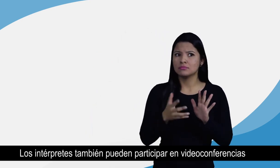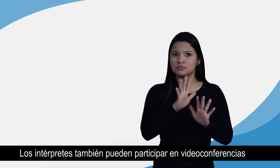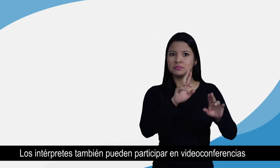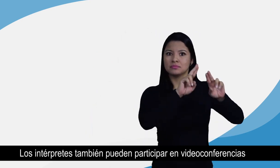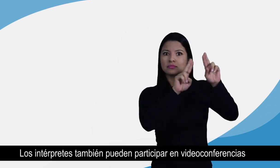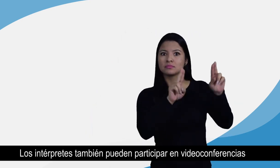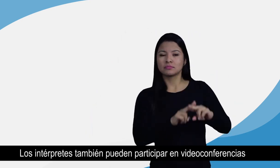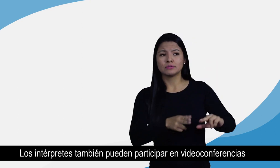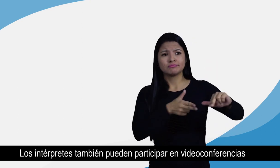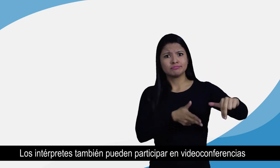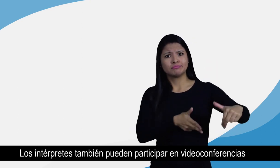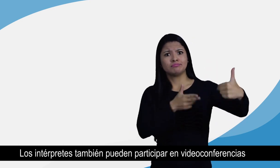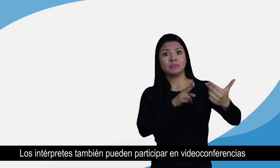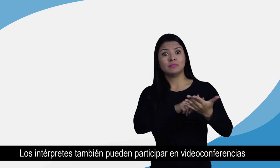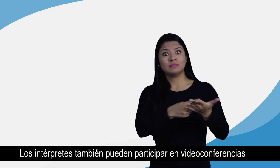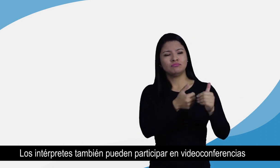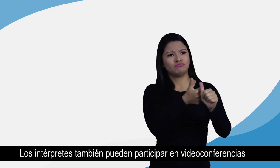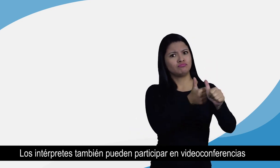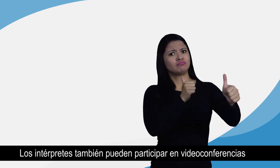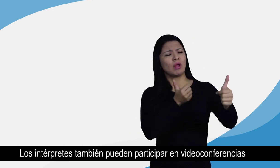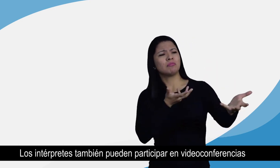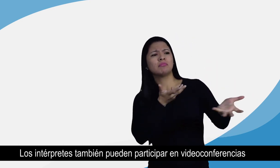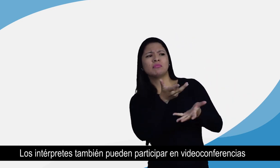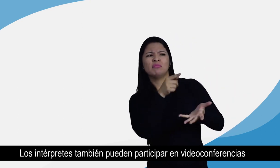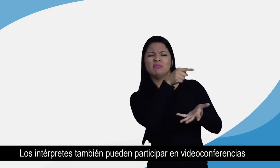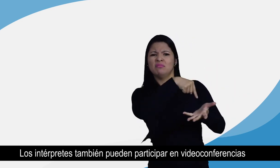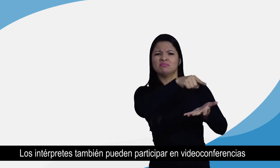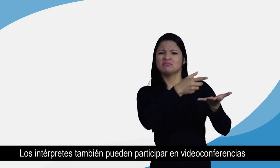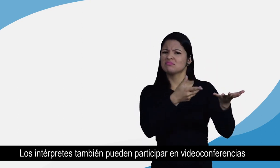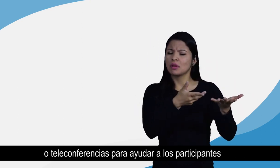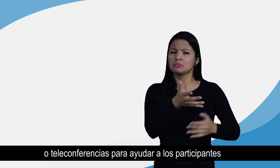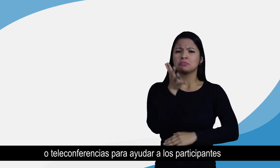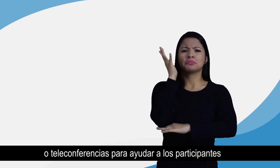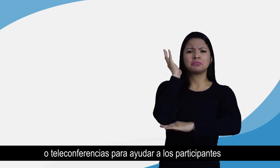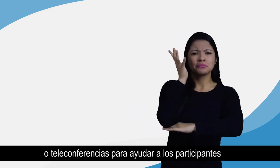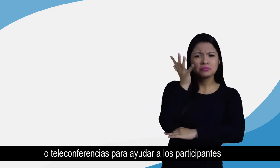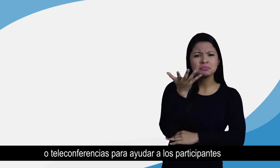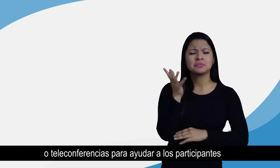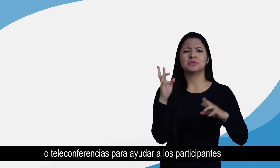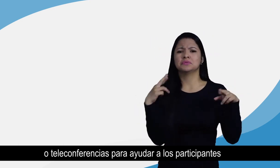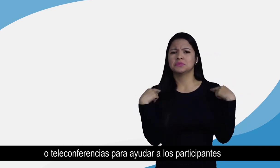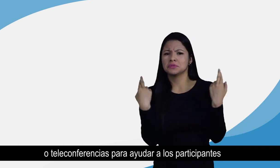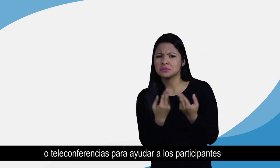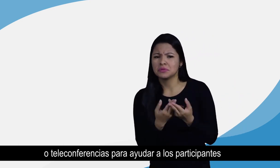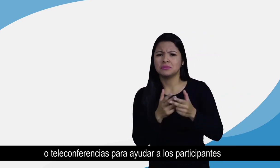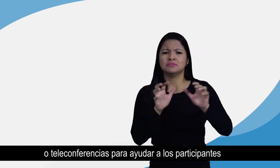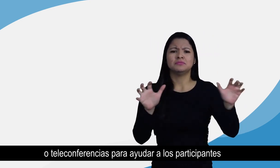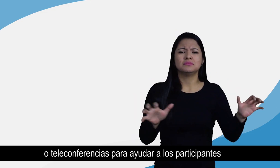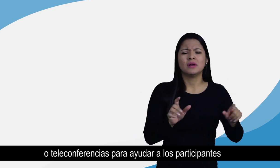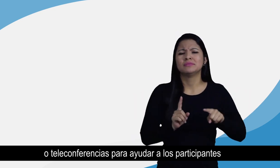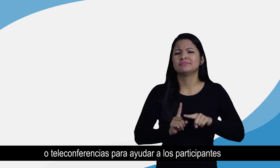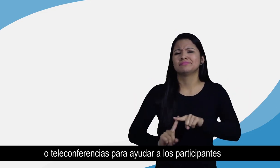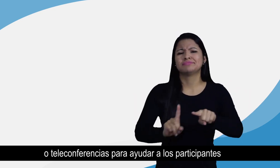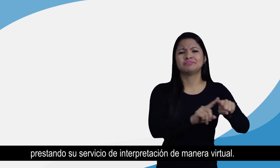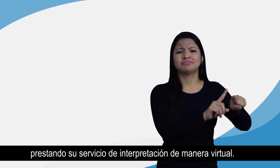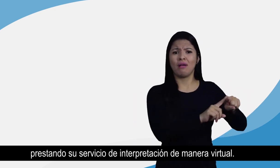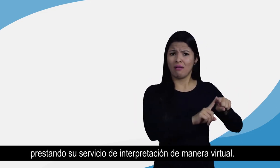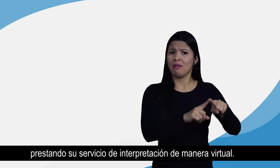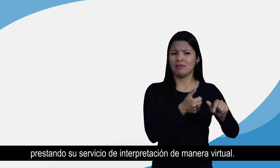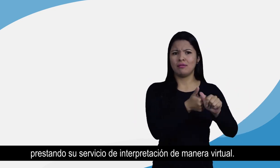Los intérpretes también pueden participar en videoconferencias o teleconferencias para ayudar a los participantes prestando su servicio